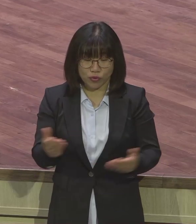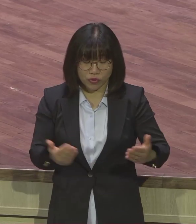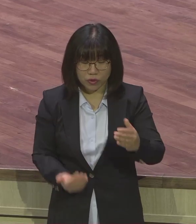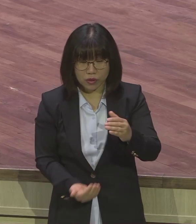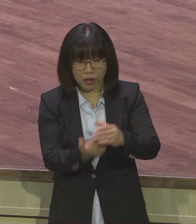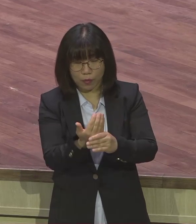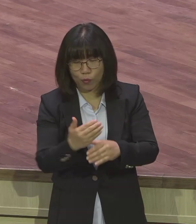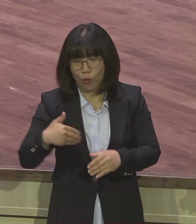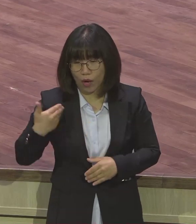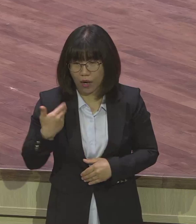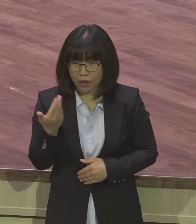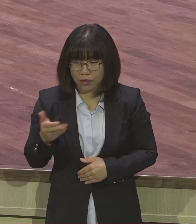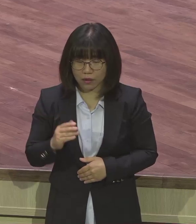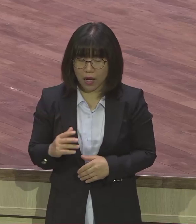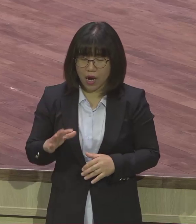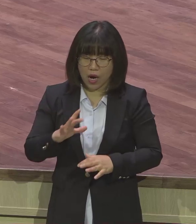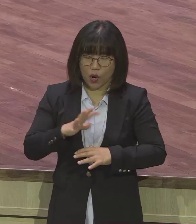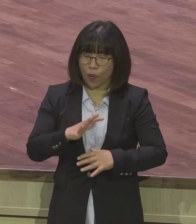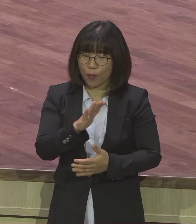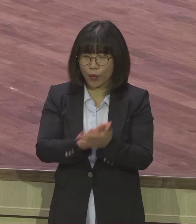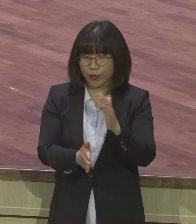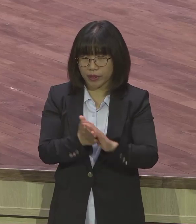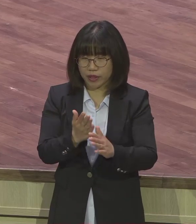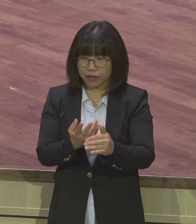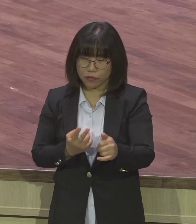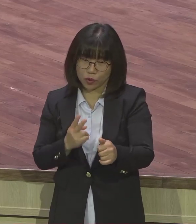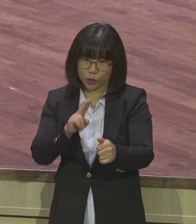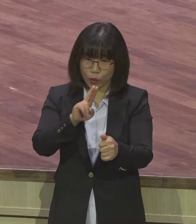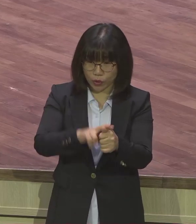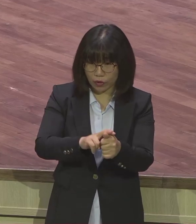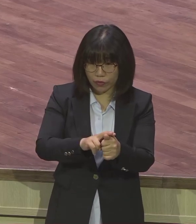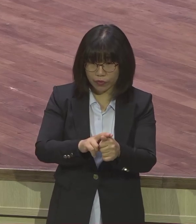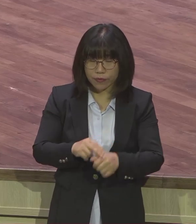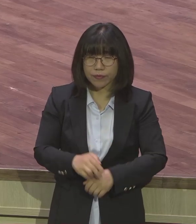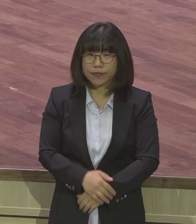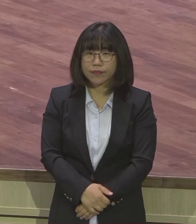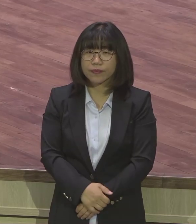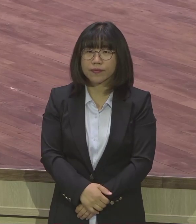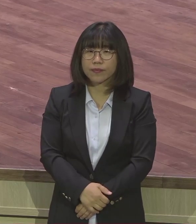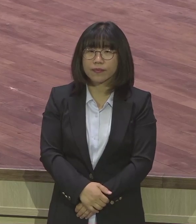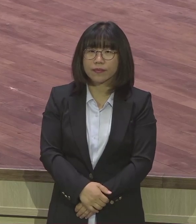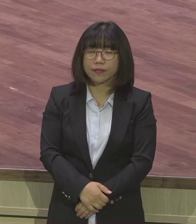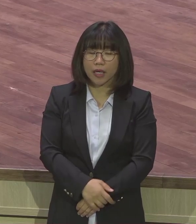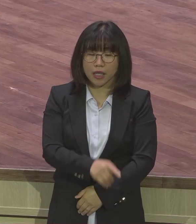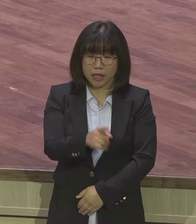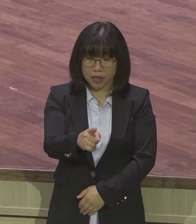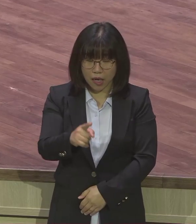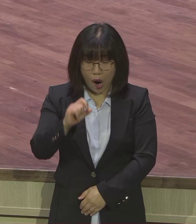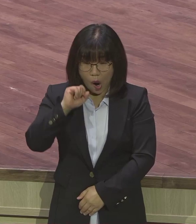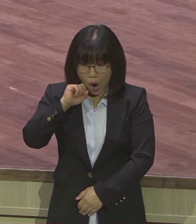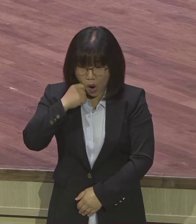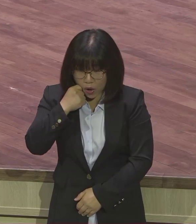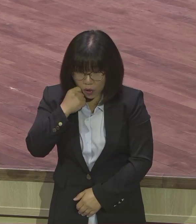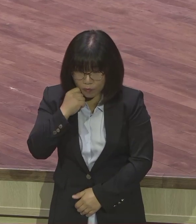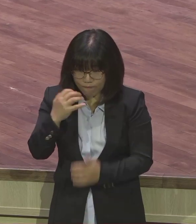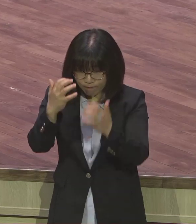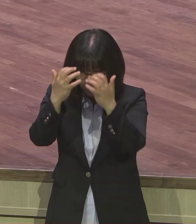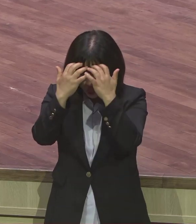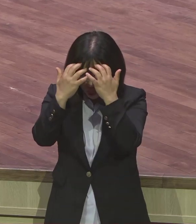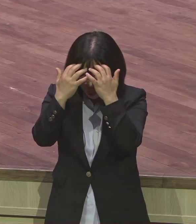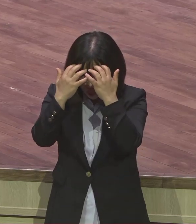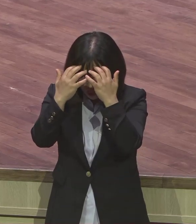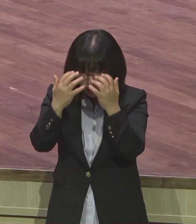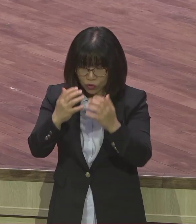우리 인생입니다. 그러나 구원받은 하나님의 자녀는요 그 모험을 결코 두려워하지 않는다는 거예요.